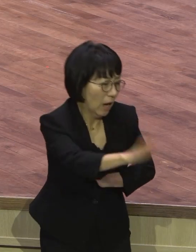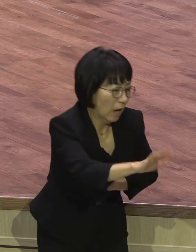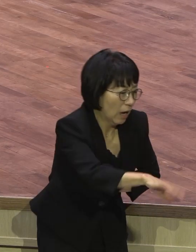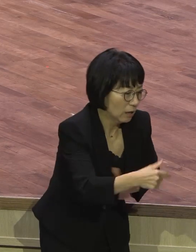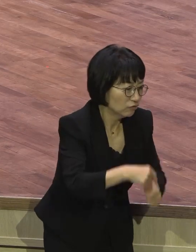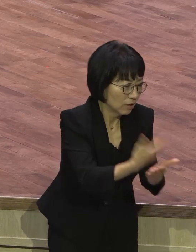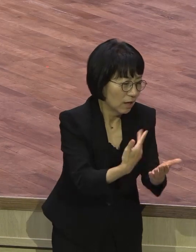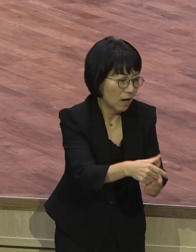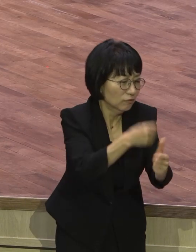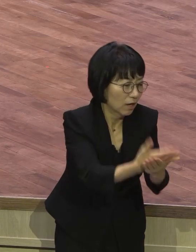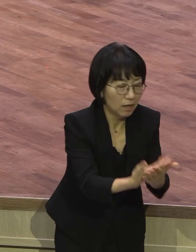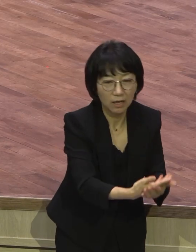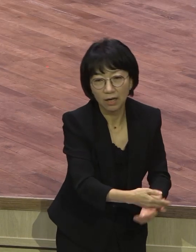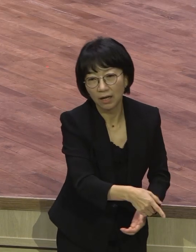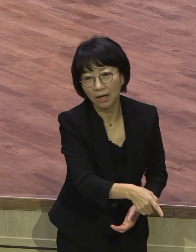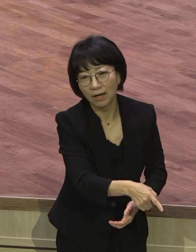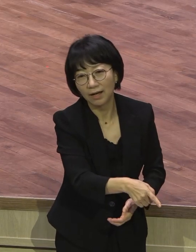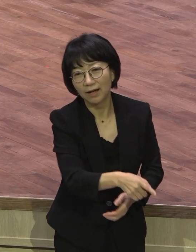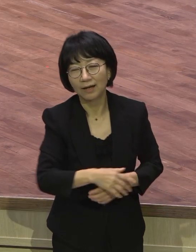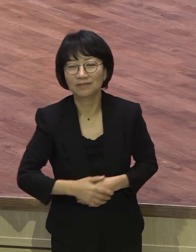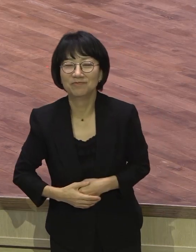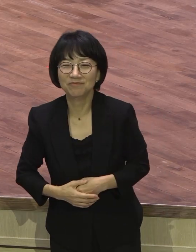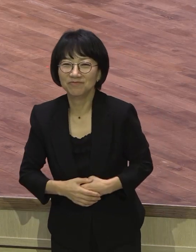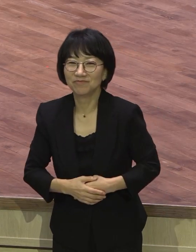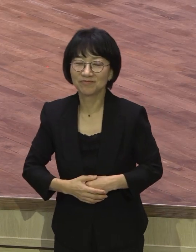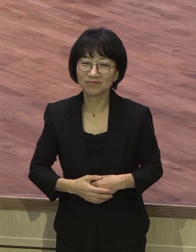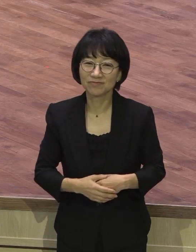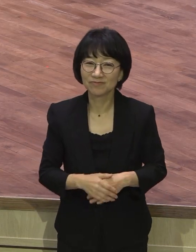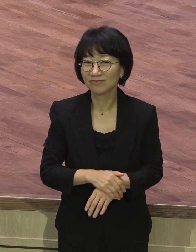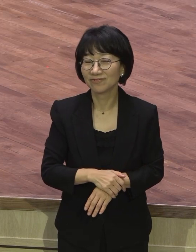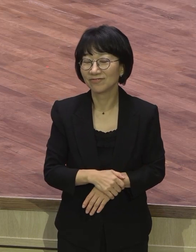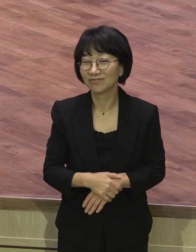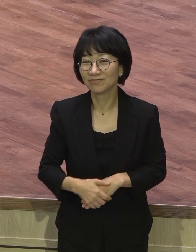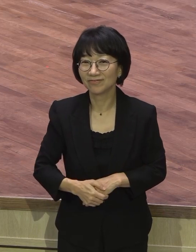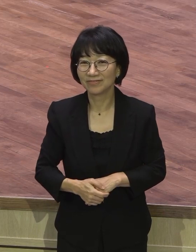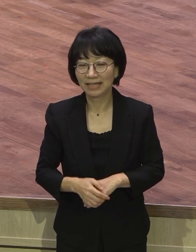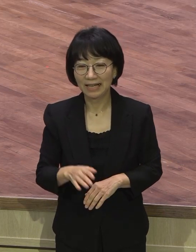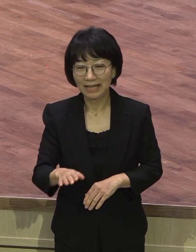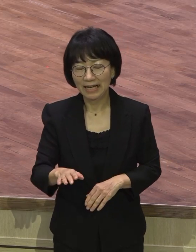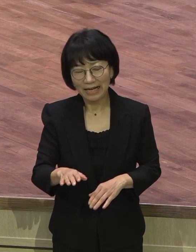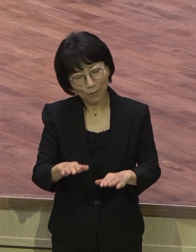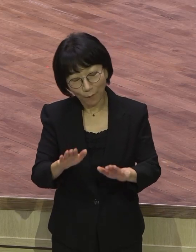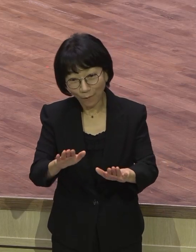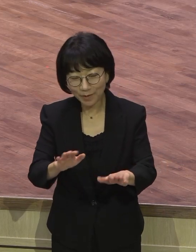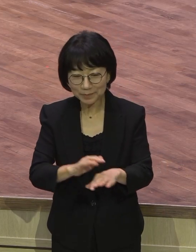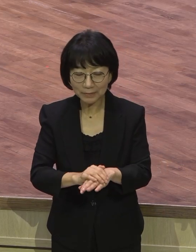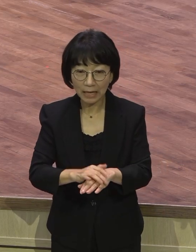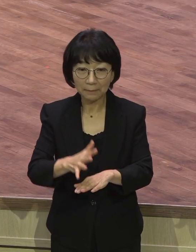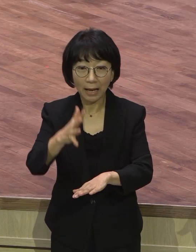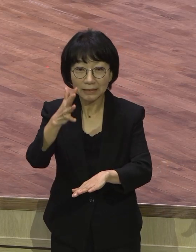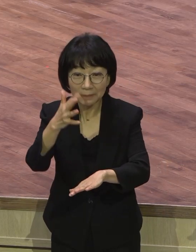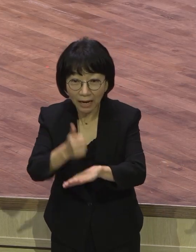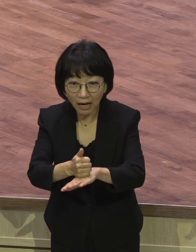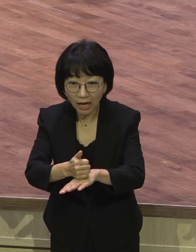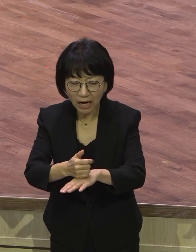살려달라고 아우성을 칩니다 자 그나마 다행인 것은 마지막